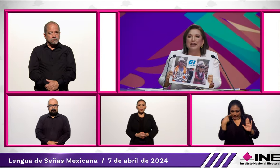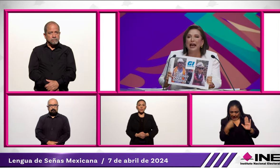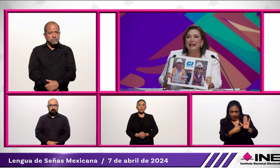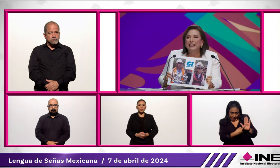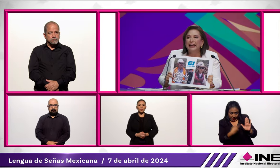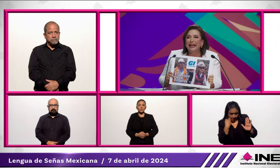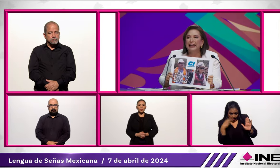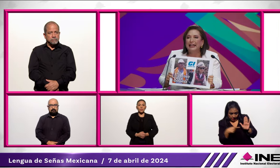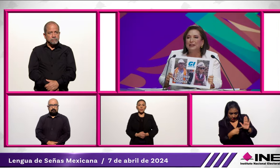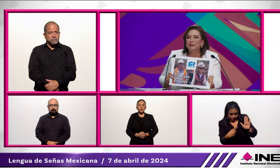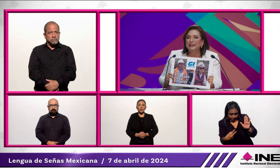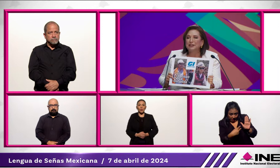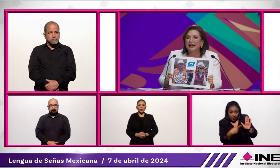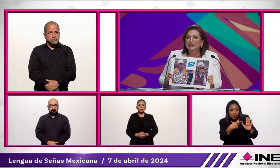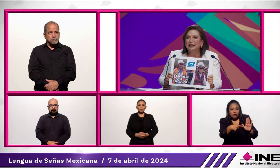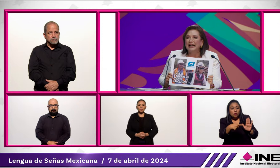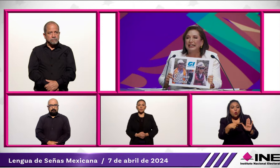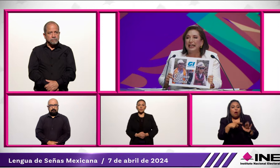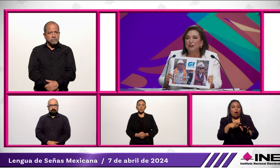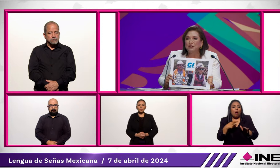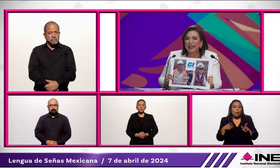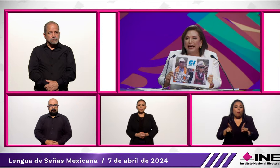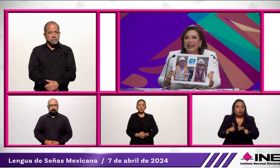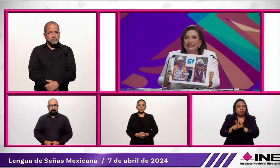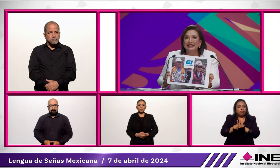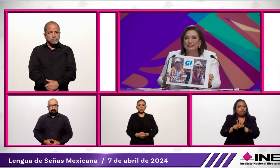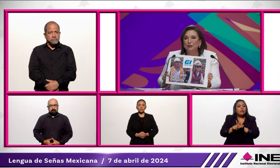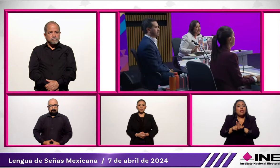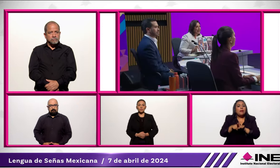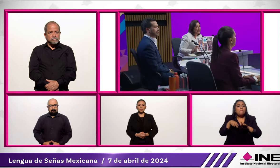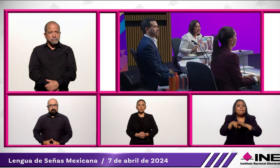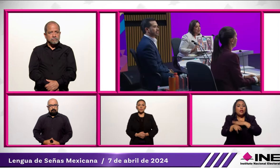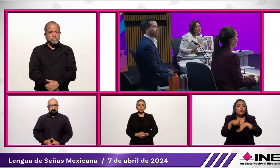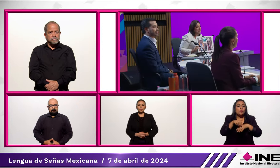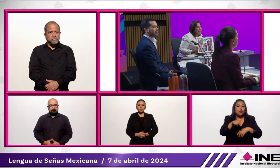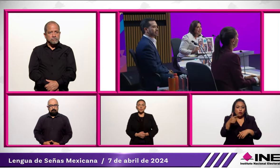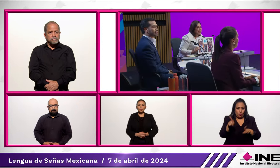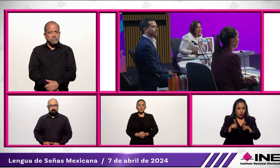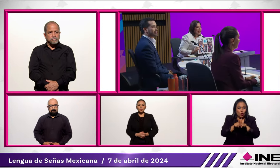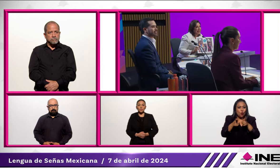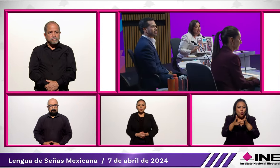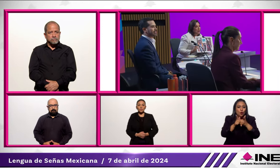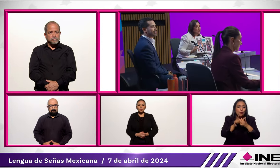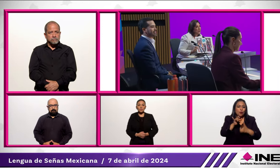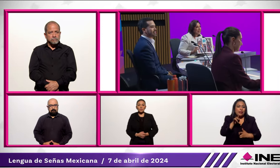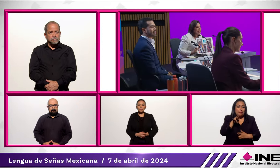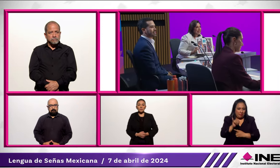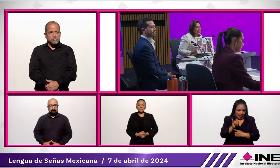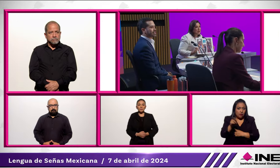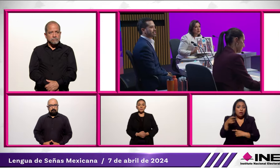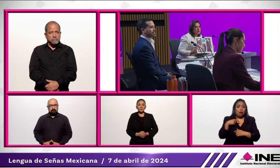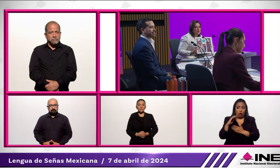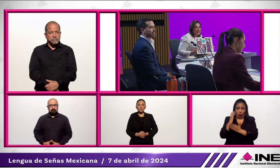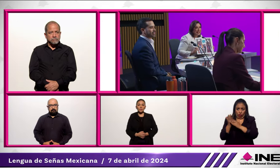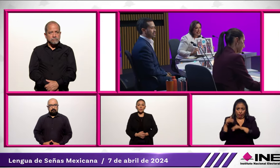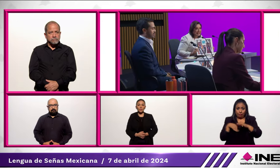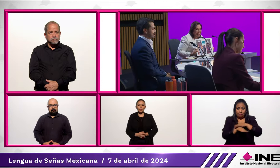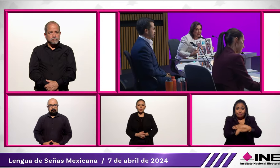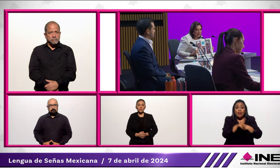verlo, Claudia, él era tu brazo derecho en la línea 12. Aquí estás con él en el grupo Indy. Lo contrataste